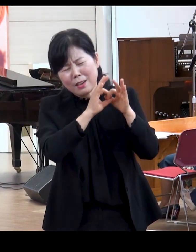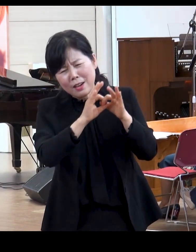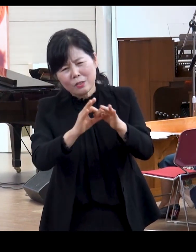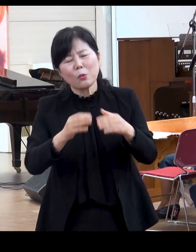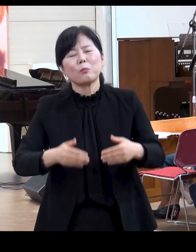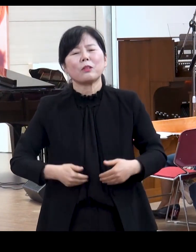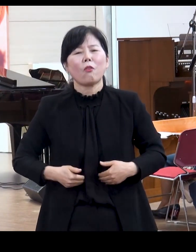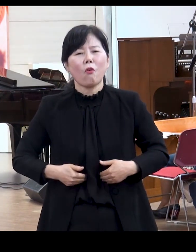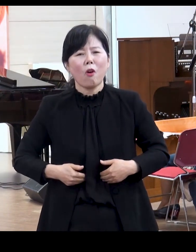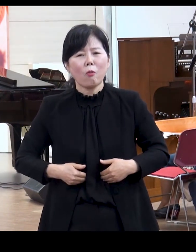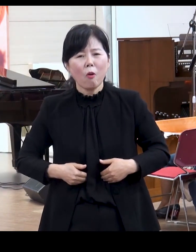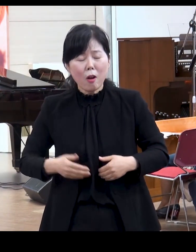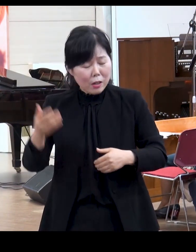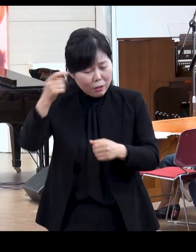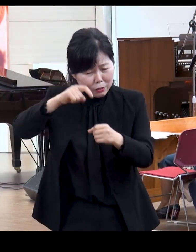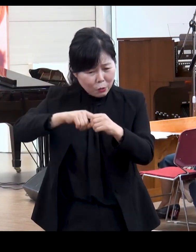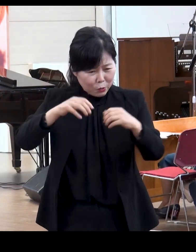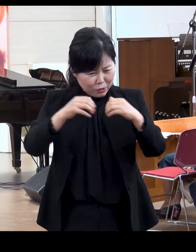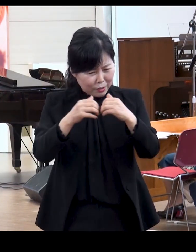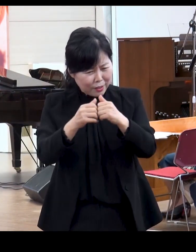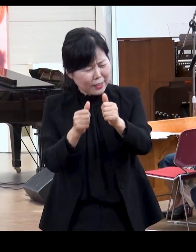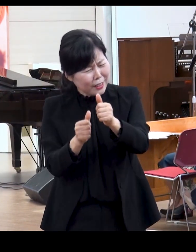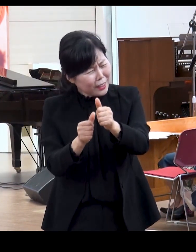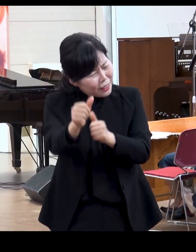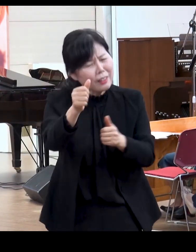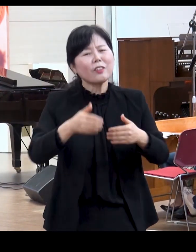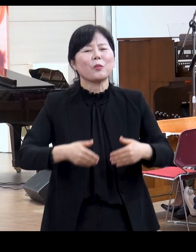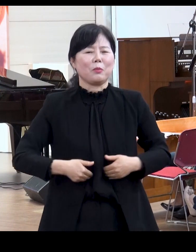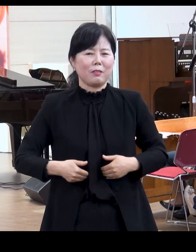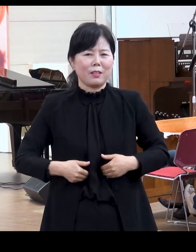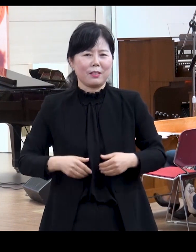싸움이고 영적인 싸움에서 이겨내야 하는 그런 것이다 하는